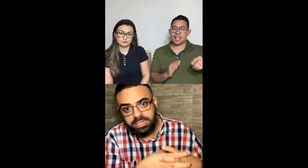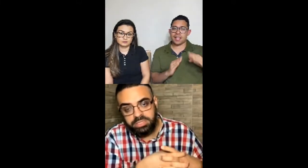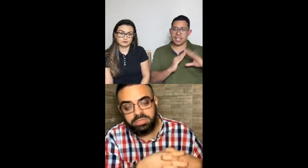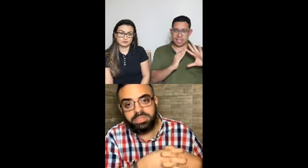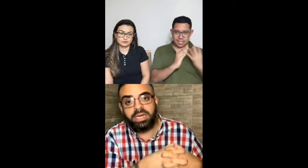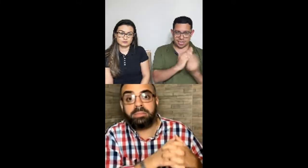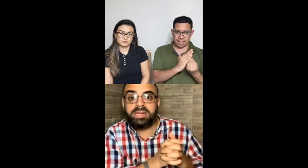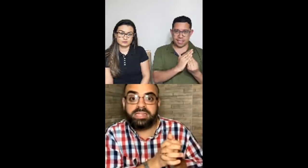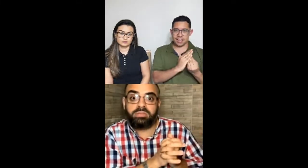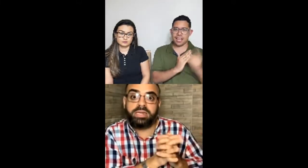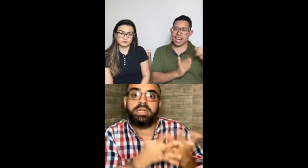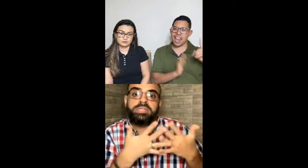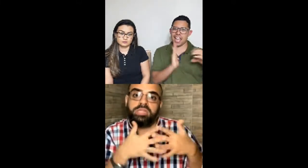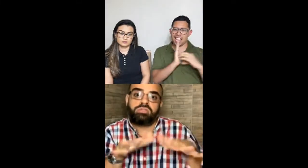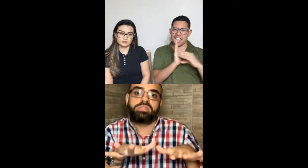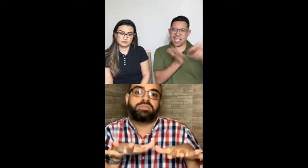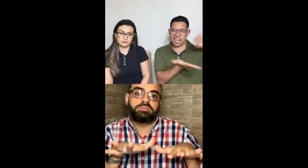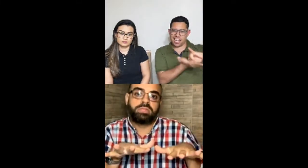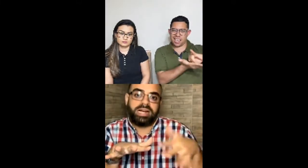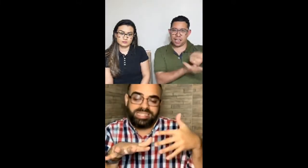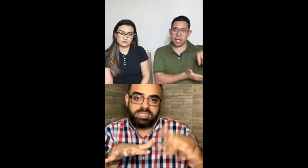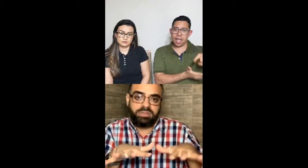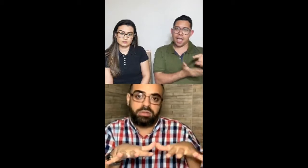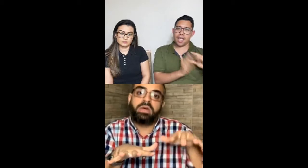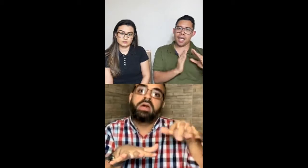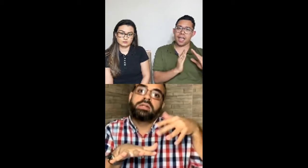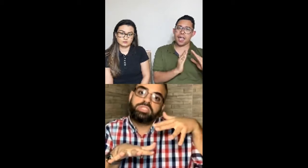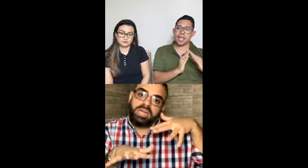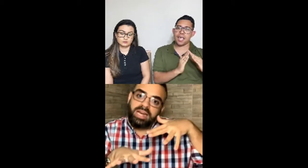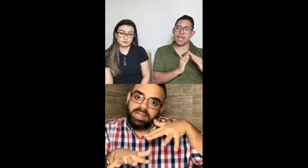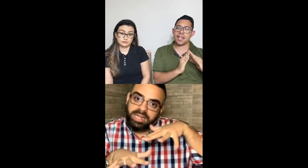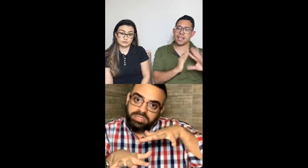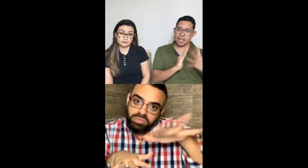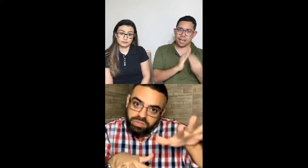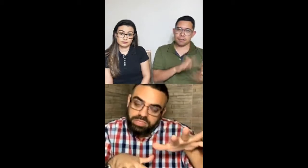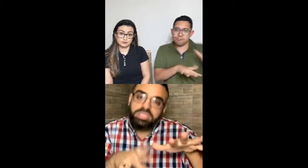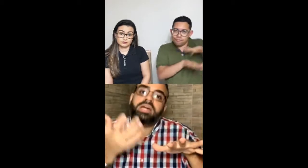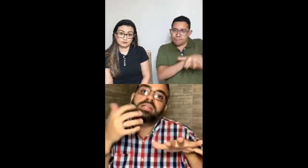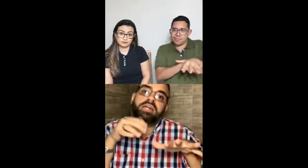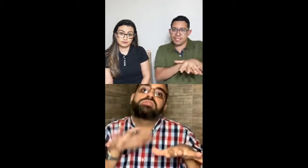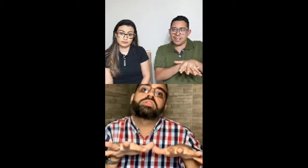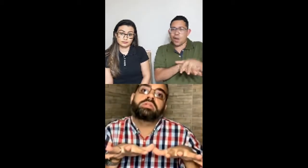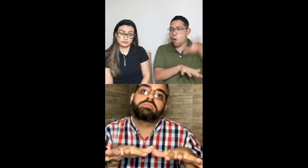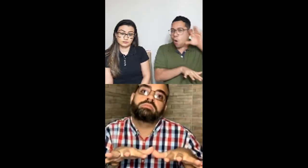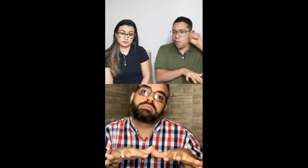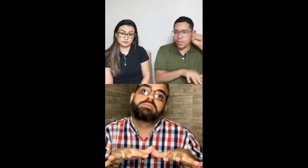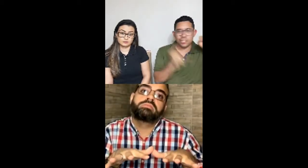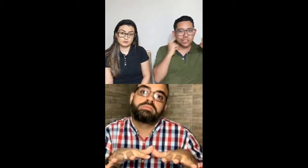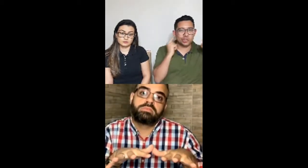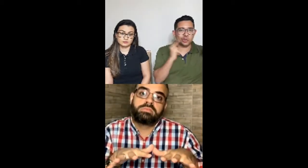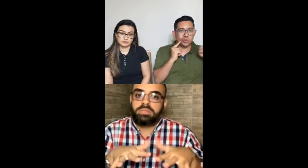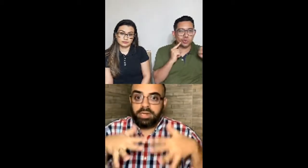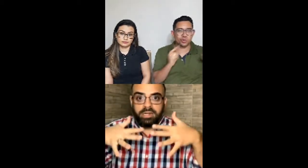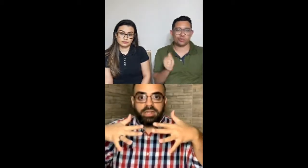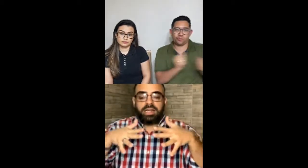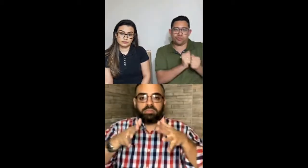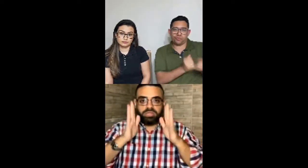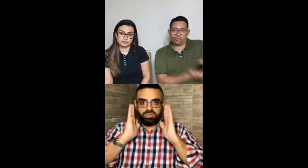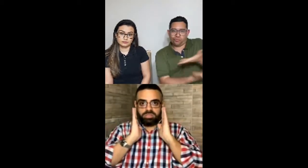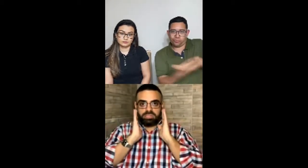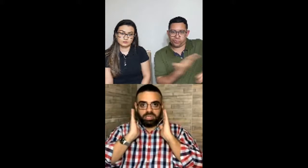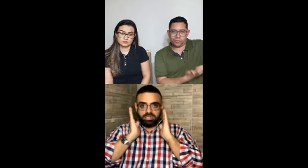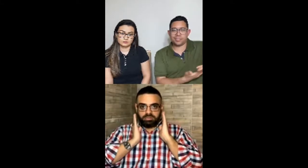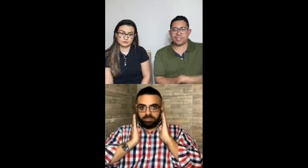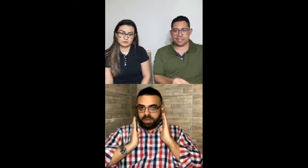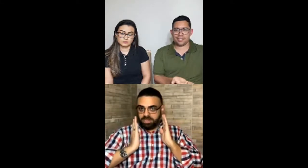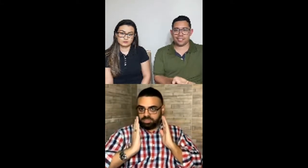outra igreja que eu vi na capital, que era muito famosa, muito conhecida na região dela, mas era uma igreja inclusiva, acessível. Tinha a